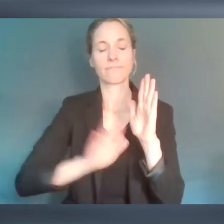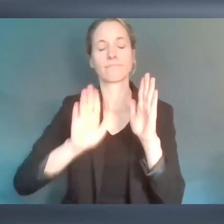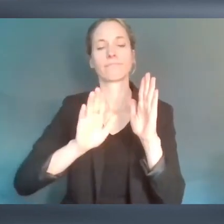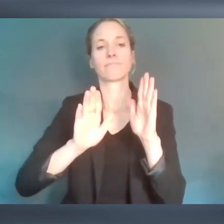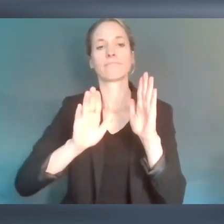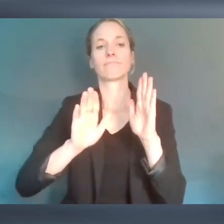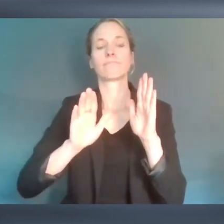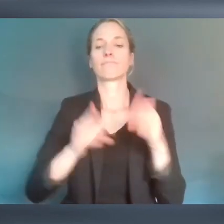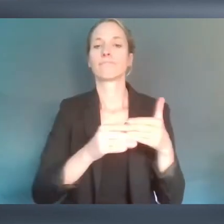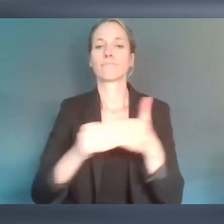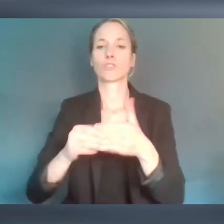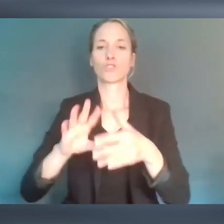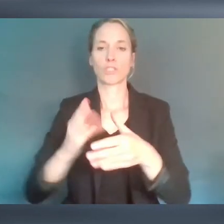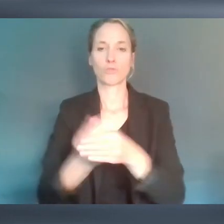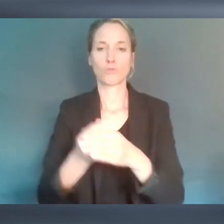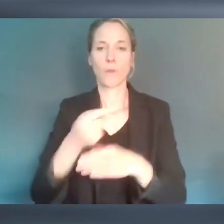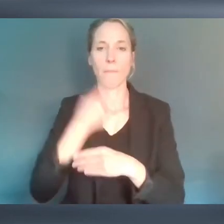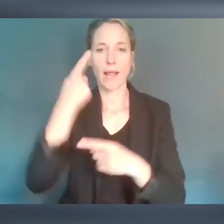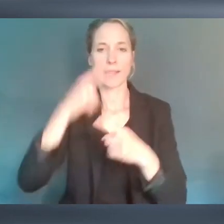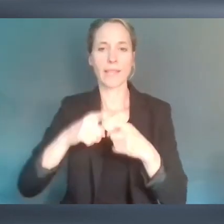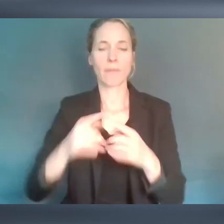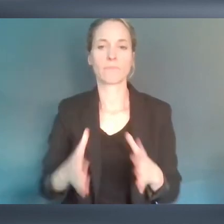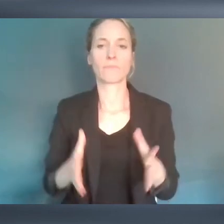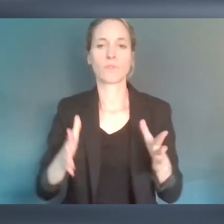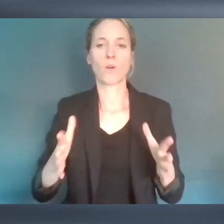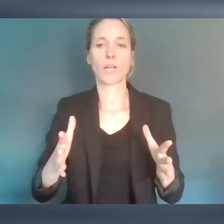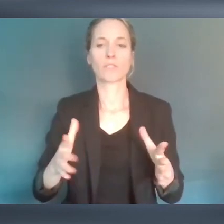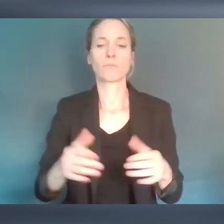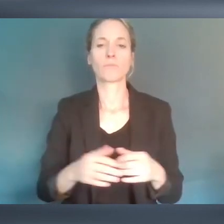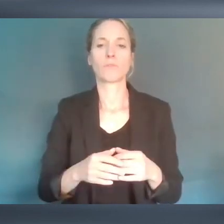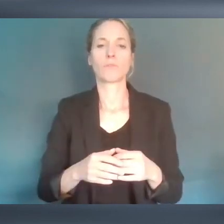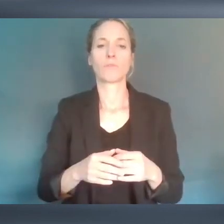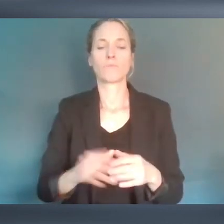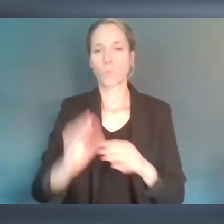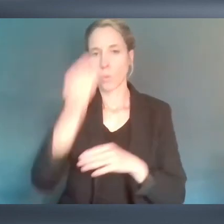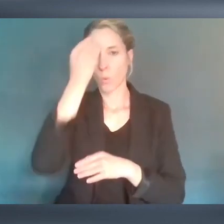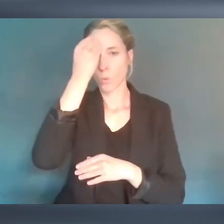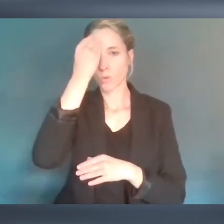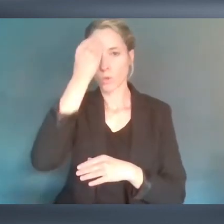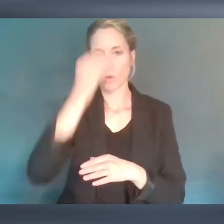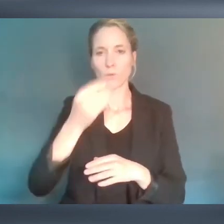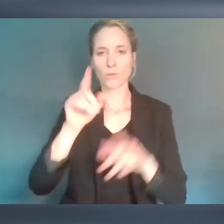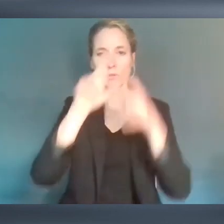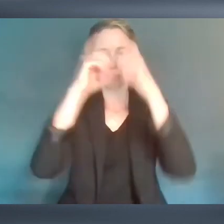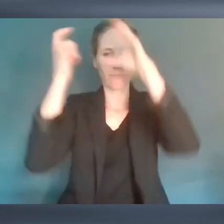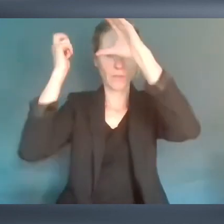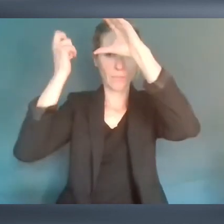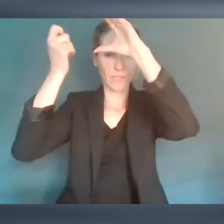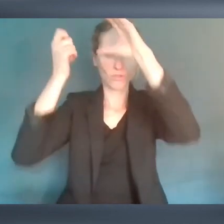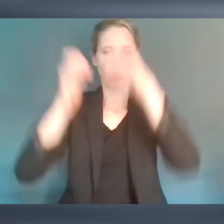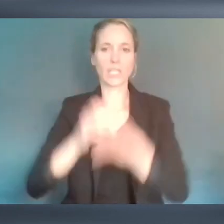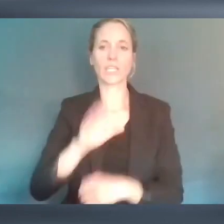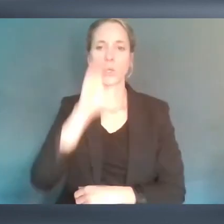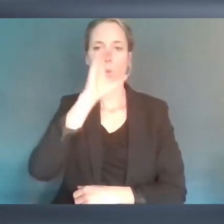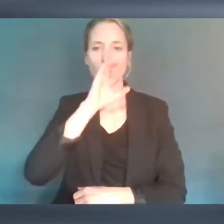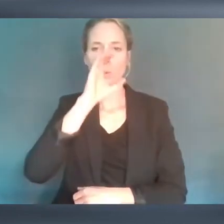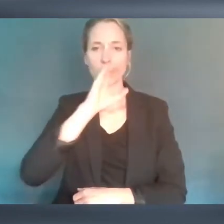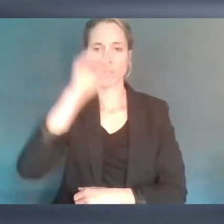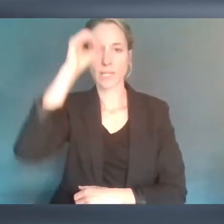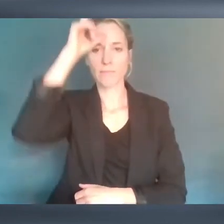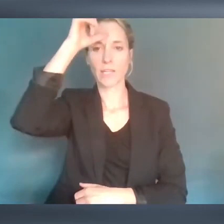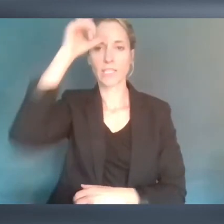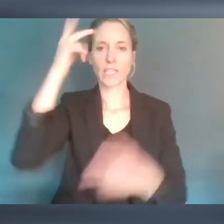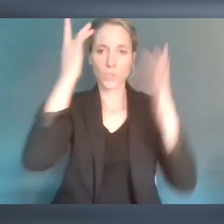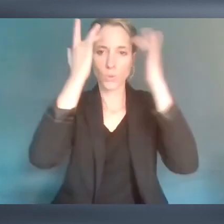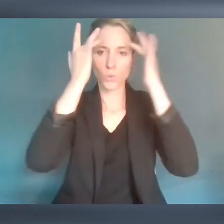parle d'engagement, de courage, de conscience des préjugés, de curiosité, d'intelligence culturelle, de